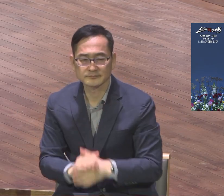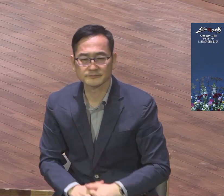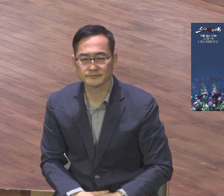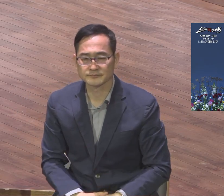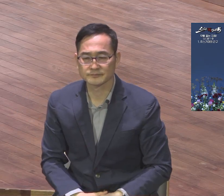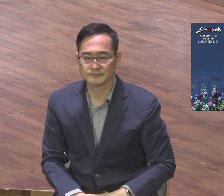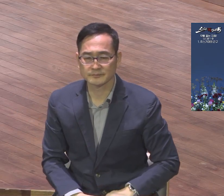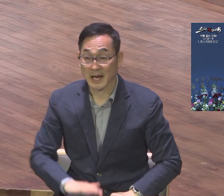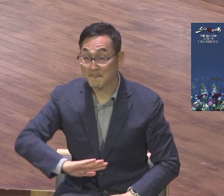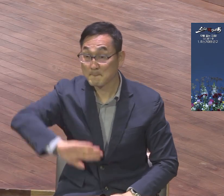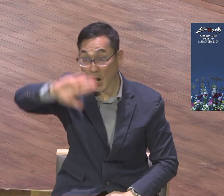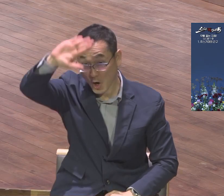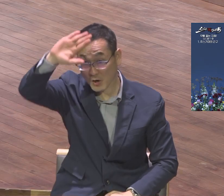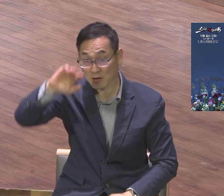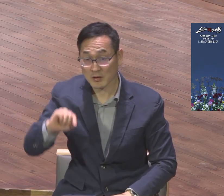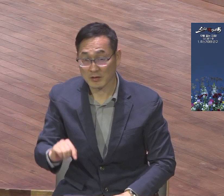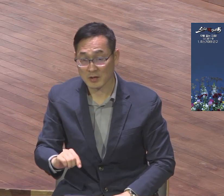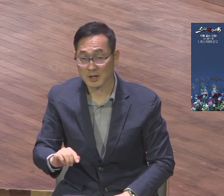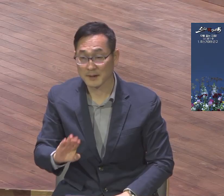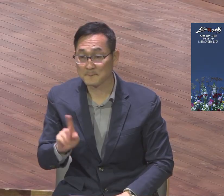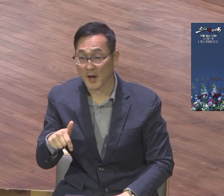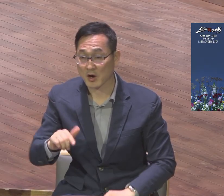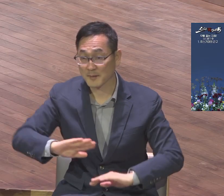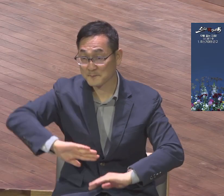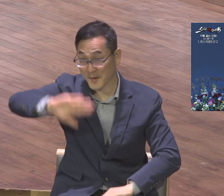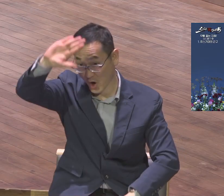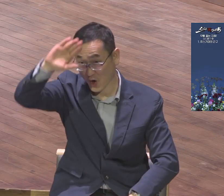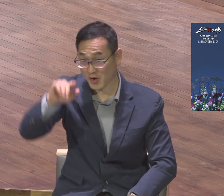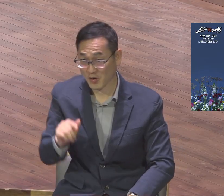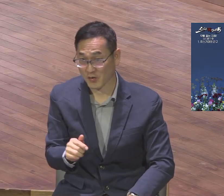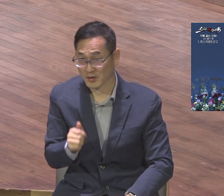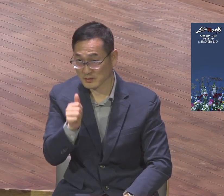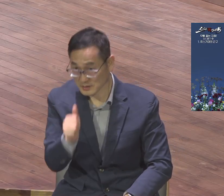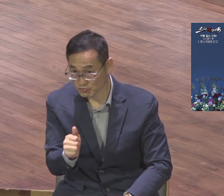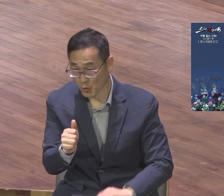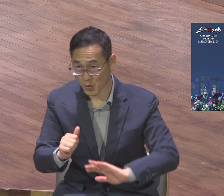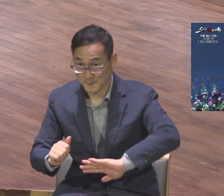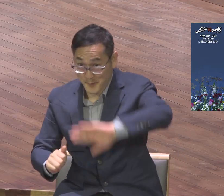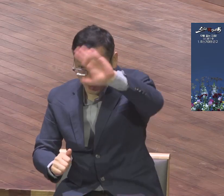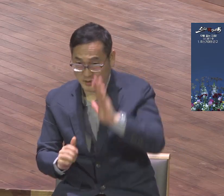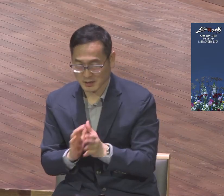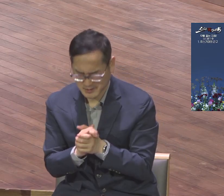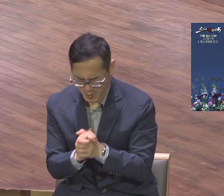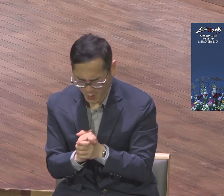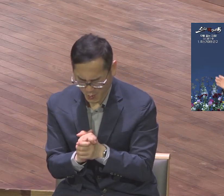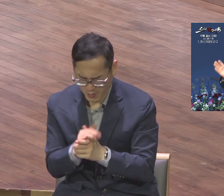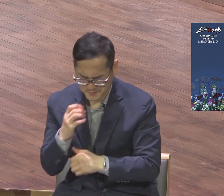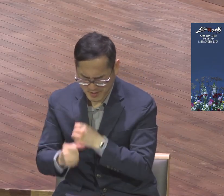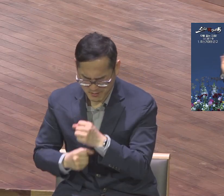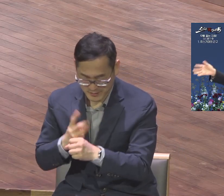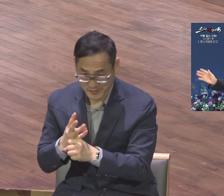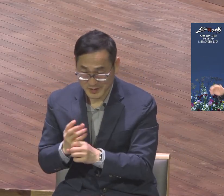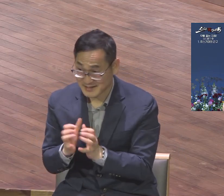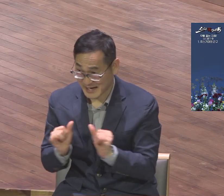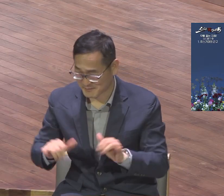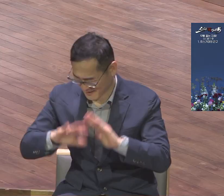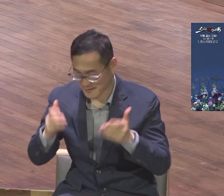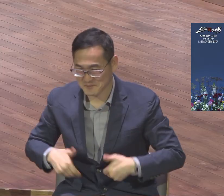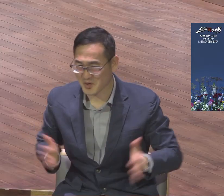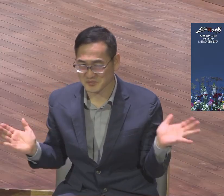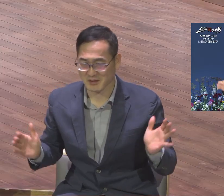제가 벽을 향해 기도를요 몇 년 했습니다. 벽을 향하여. 무슨 말인지 아세요? 사람 다 필요